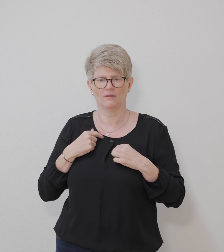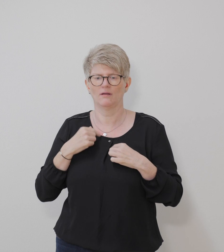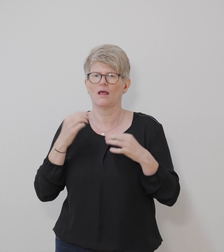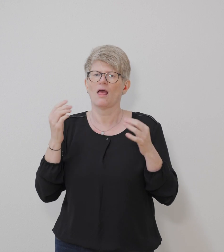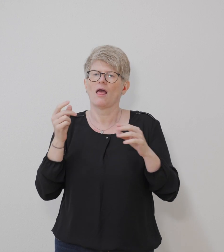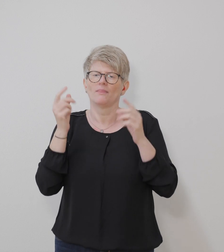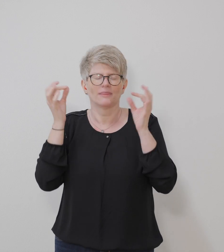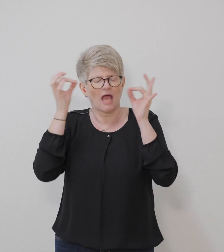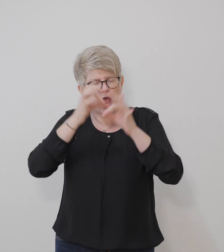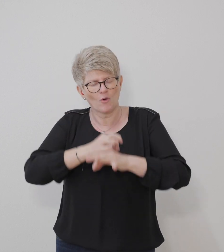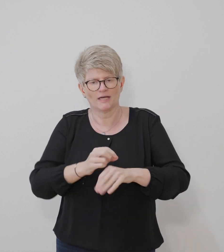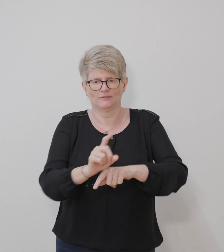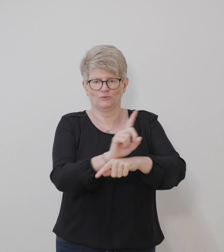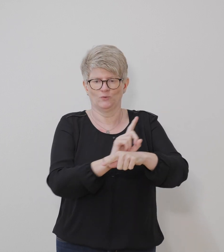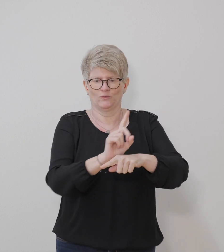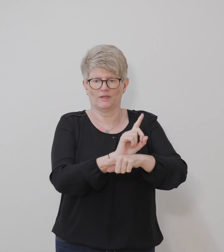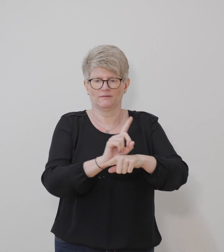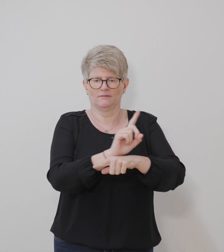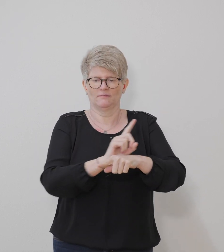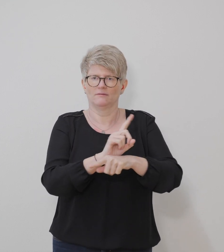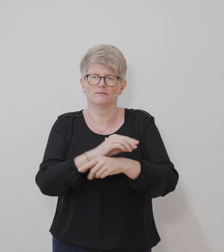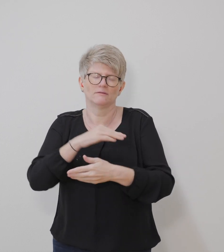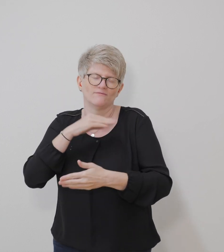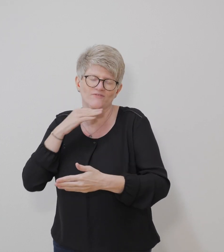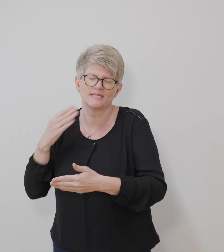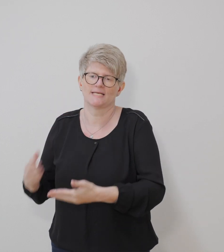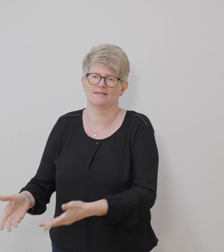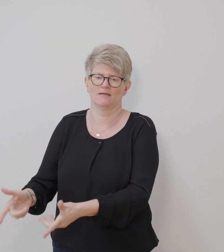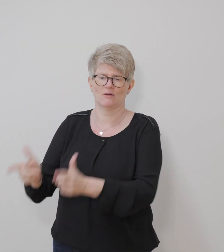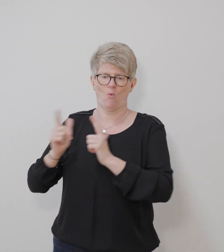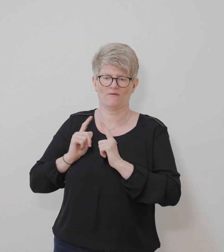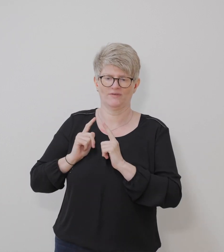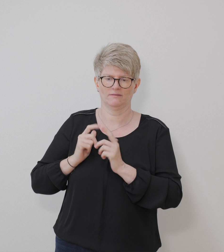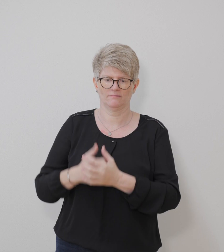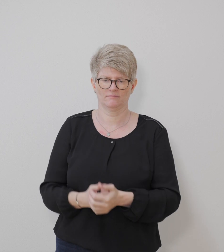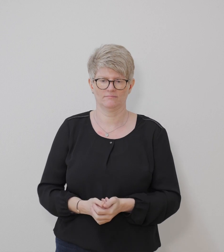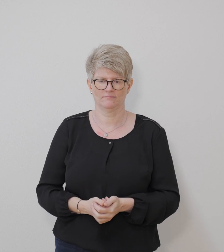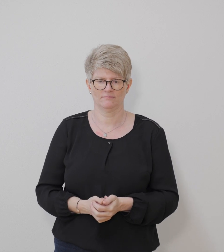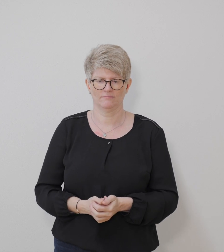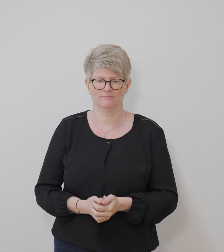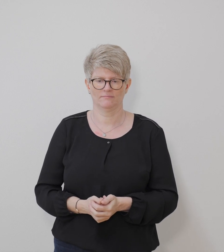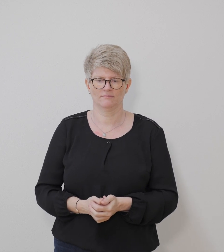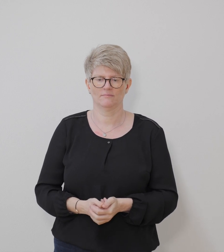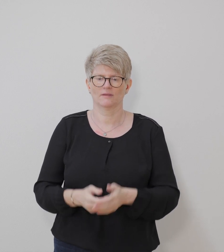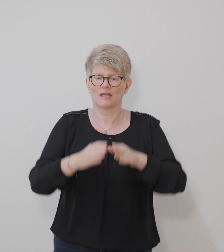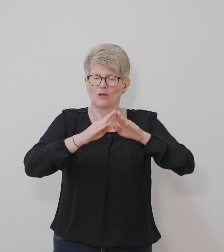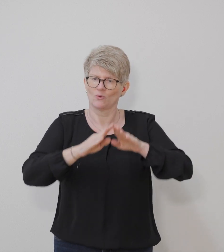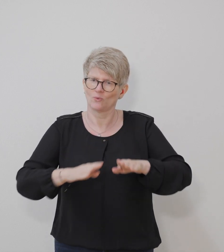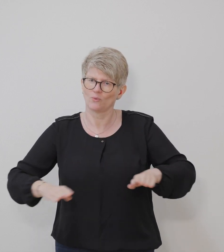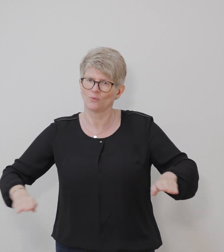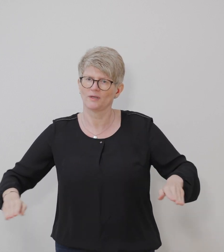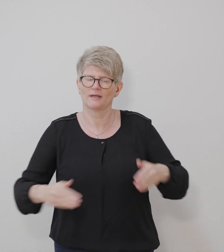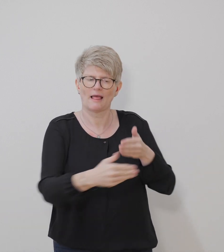geholfen. Sie haben Ruhe und Nähe ausgestrahlt, waren aufmerksam und zurückhaltend.